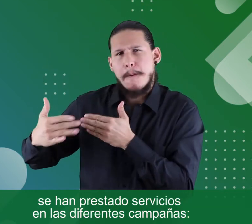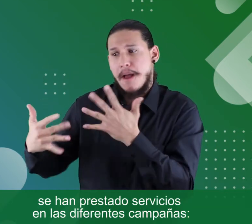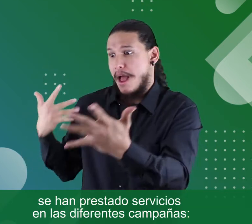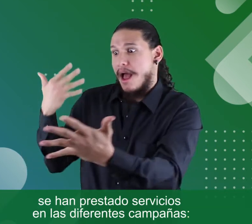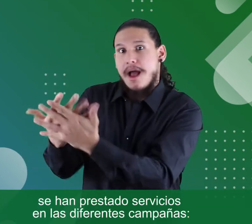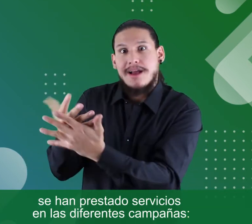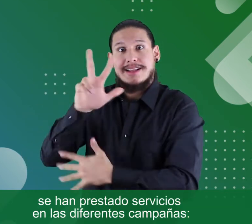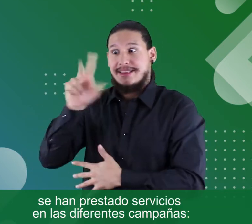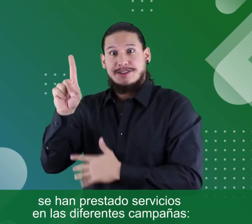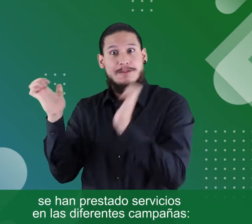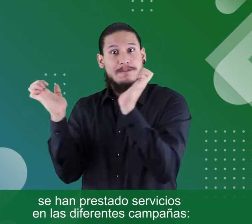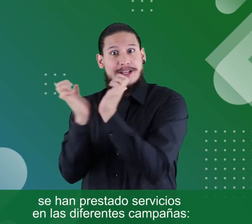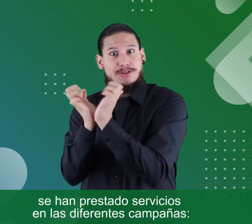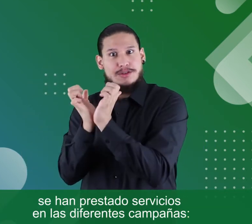servicios en diferentes campañas.